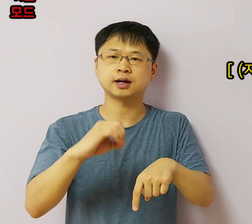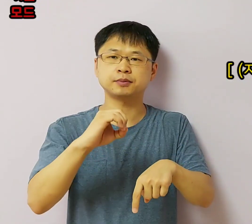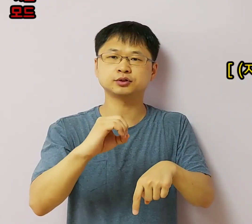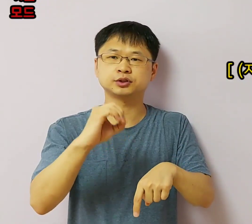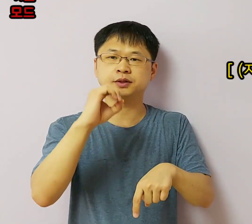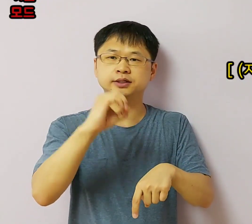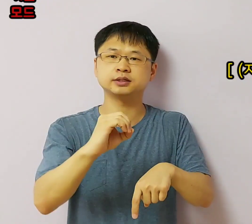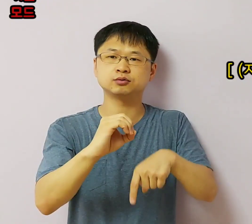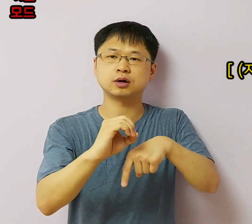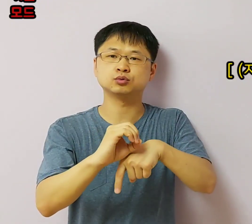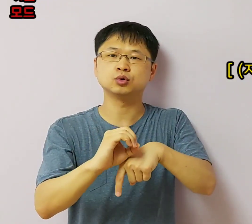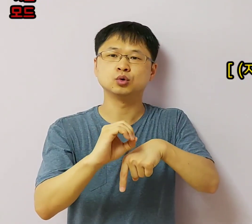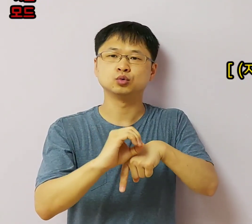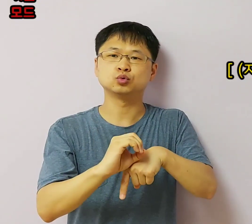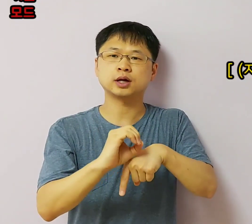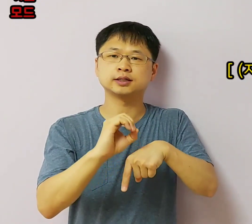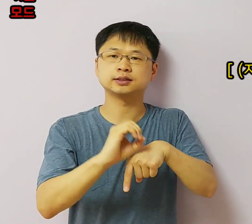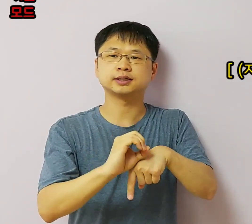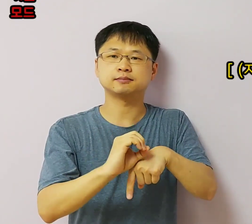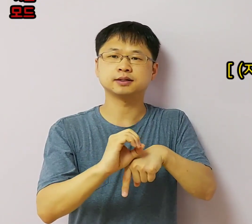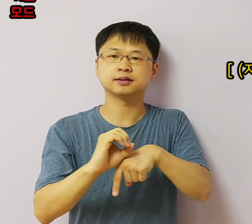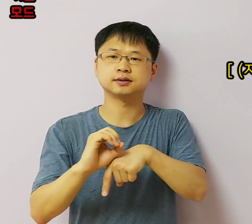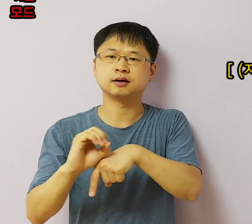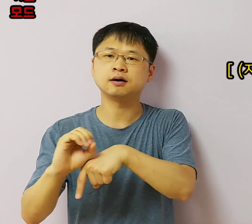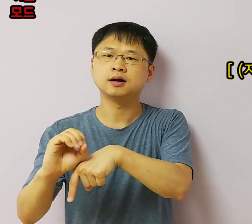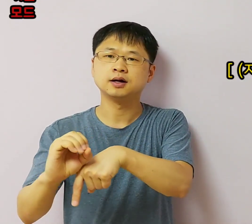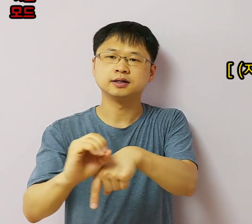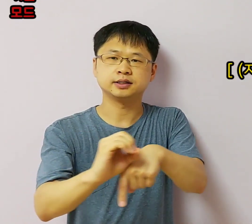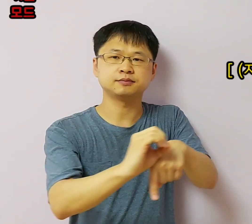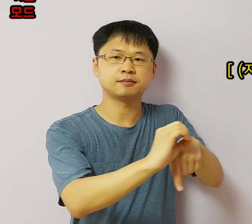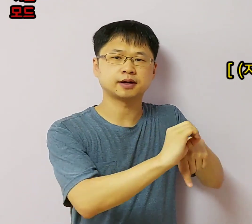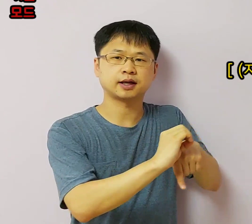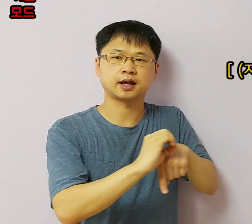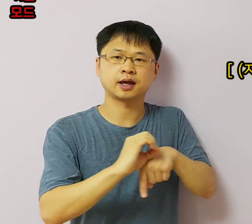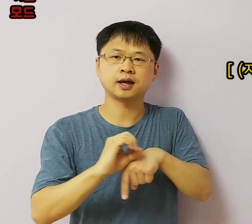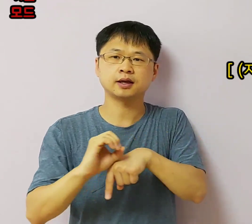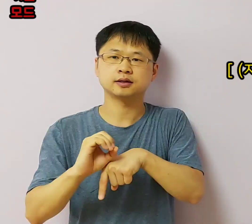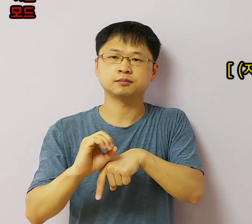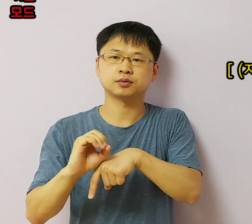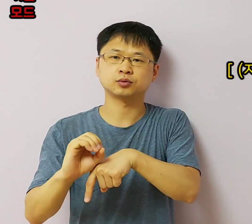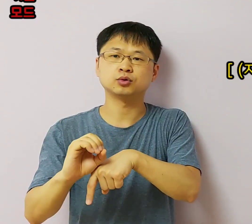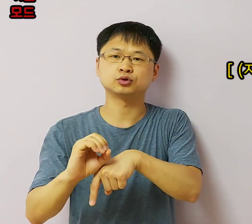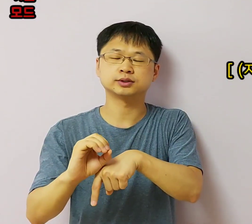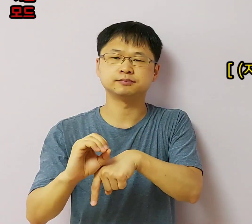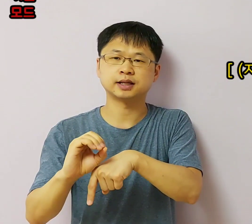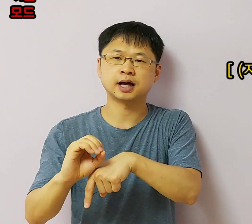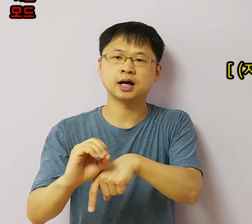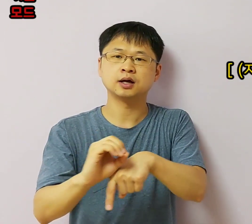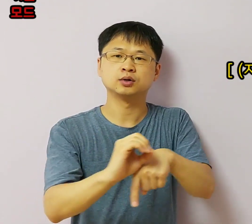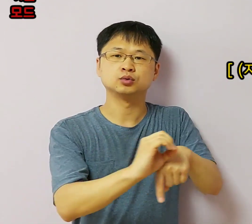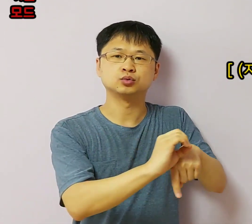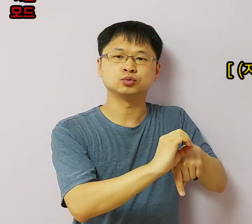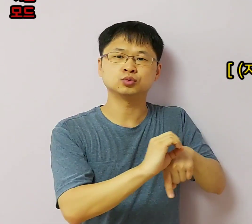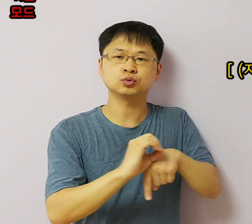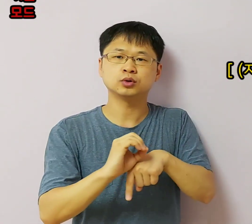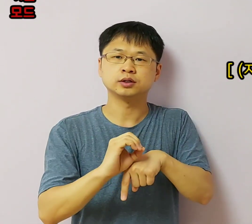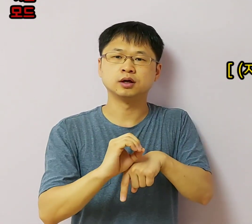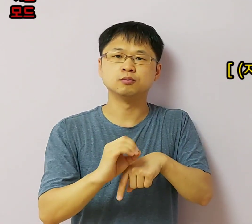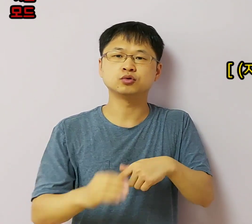합해 주시면 이응과 우, 우라는 글자를 만들어서 리듬에 맞게 옆으로 돌려주었습니다. 우. 너무